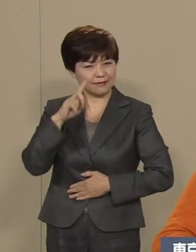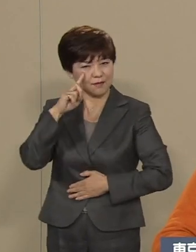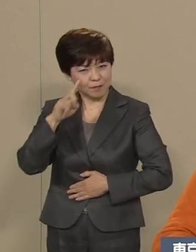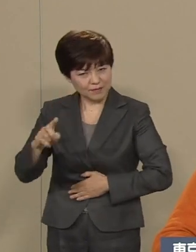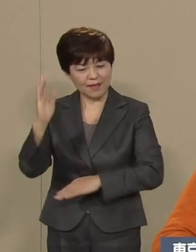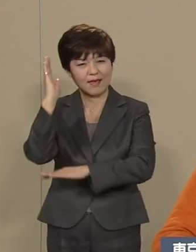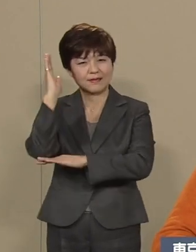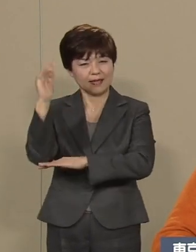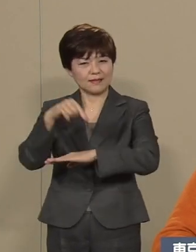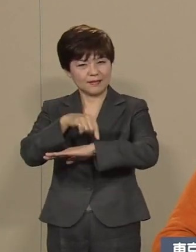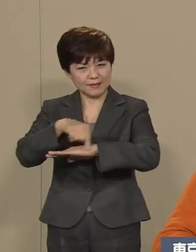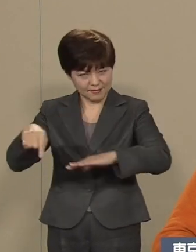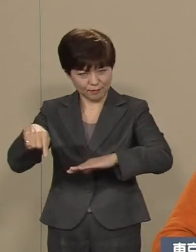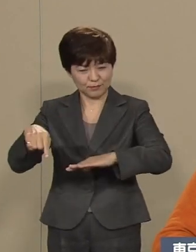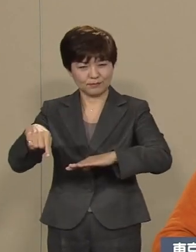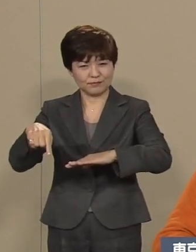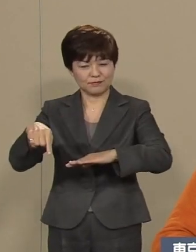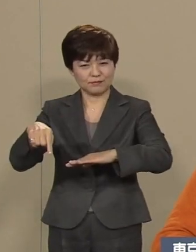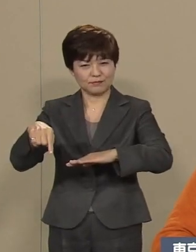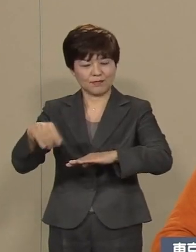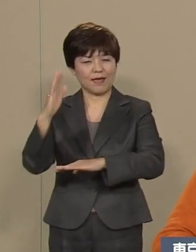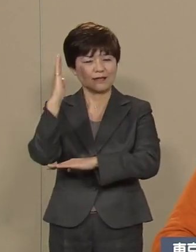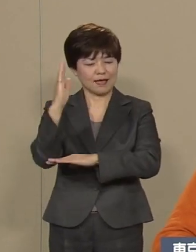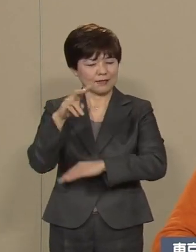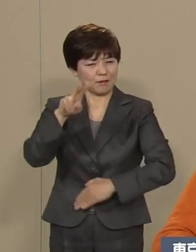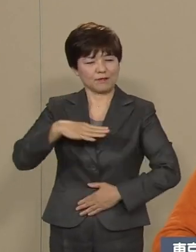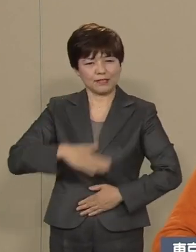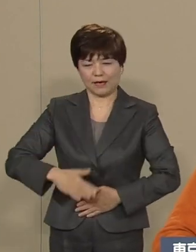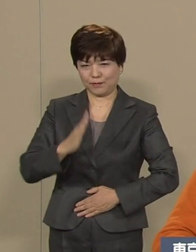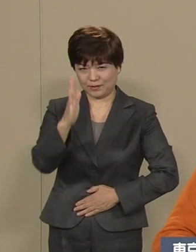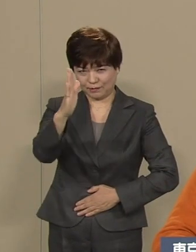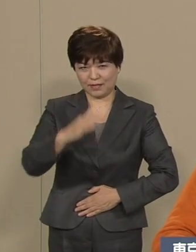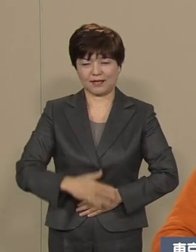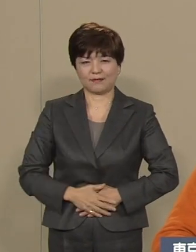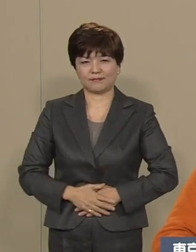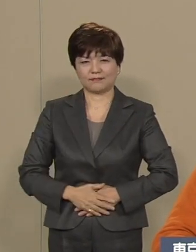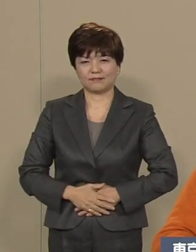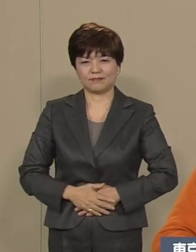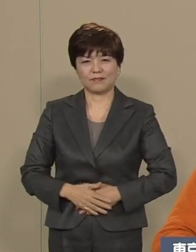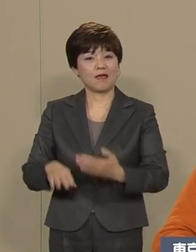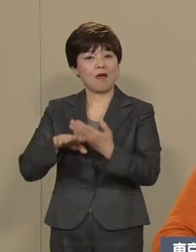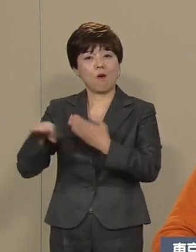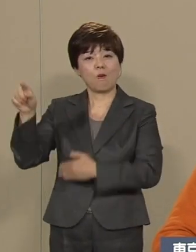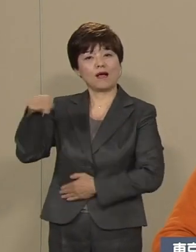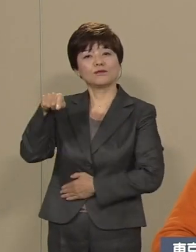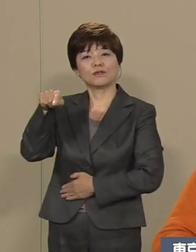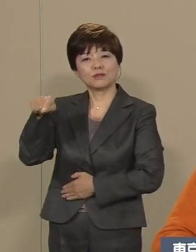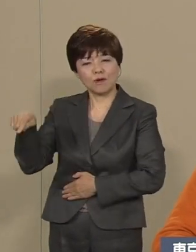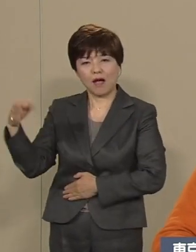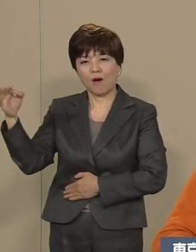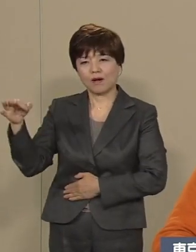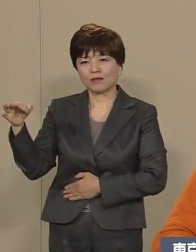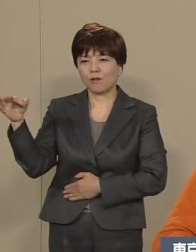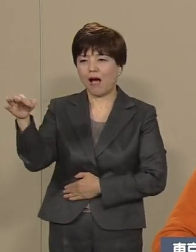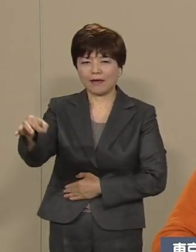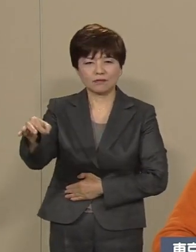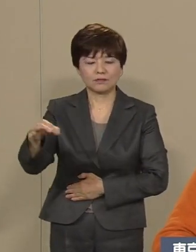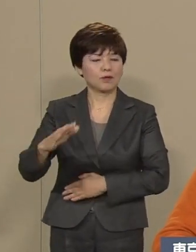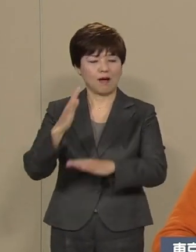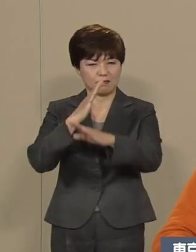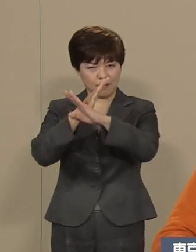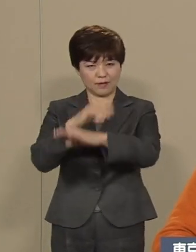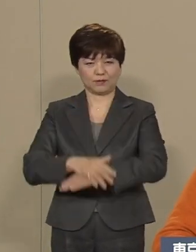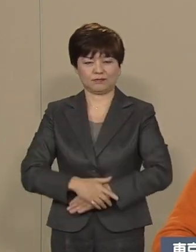政治です政策じゃないか政治政治を理解してください原則として他の人がお金をあげたりしてもだめ